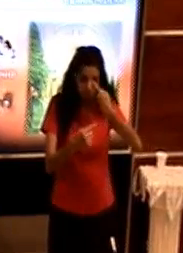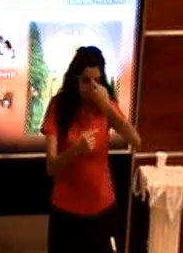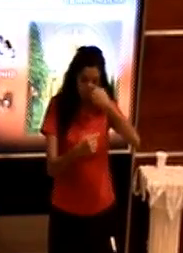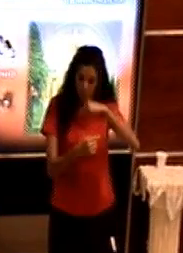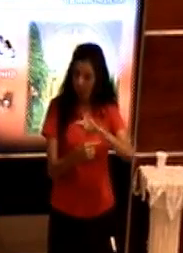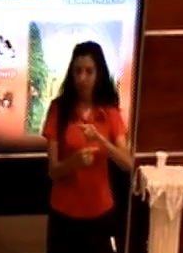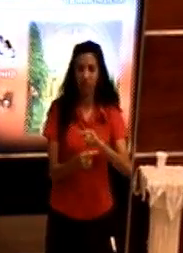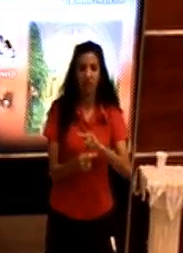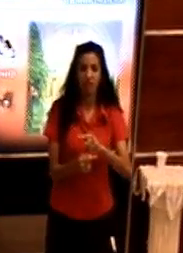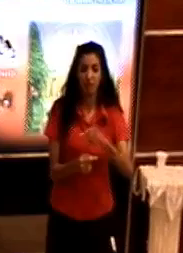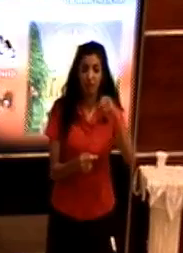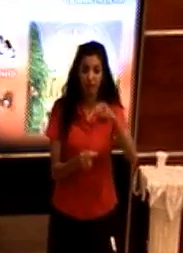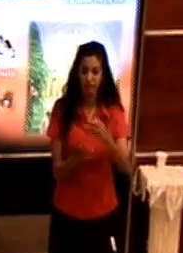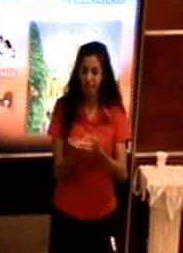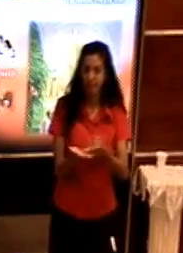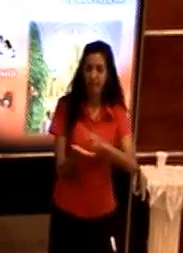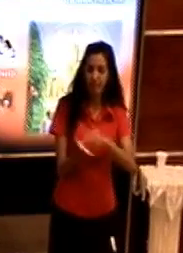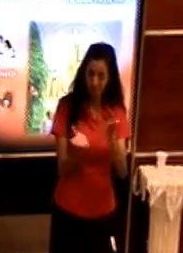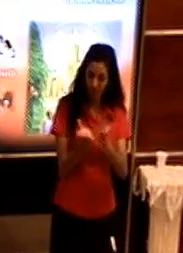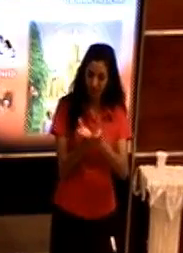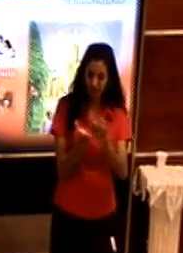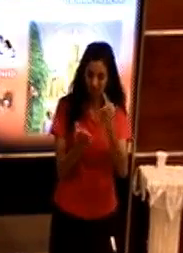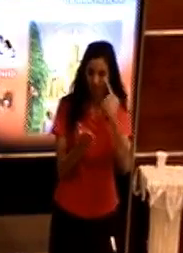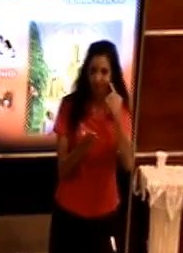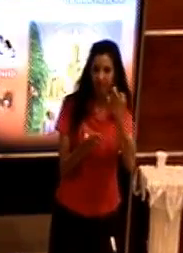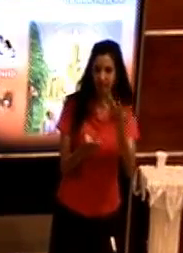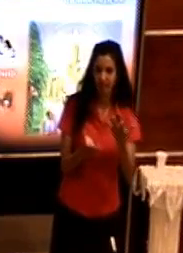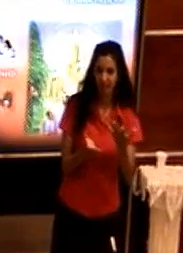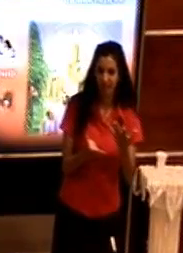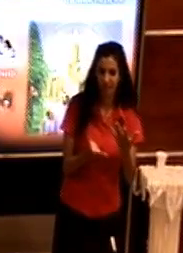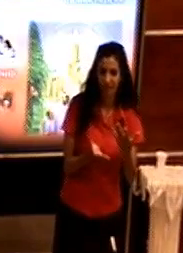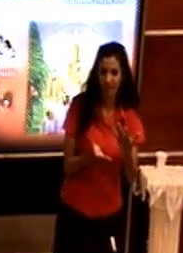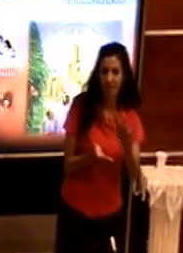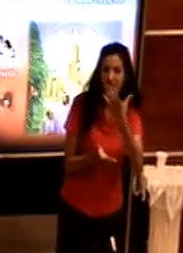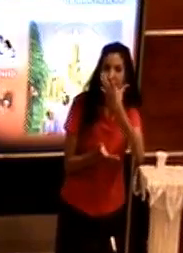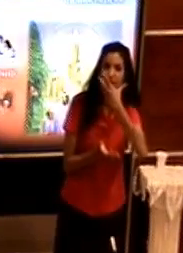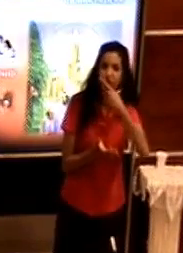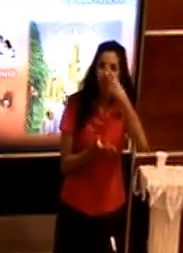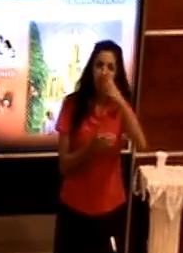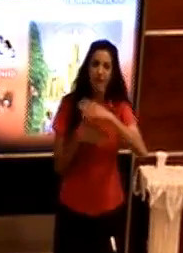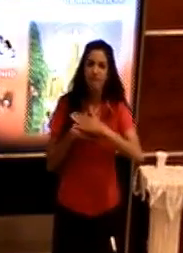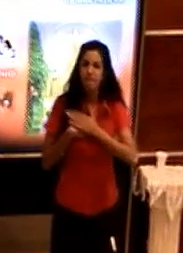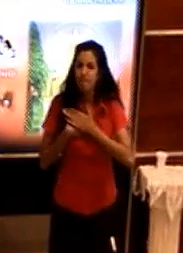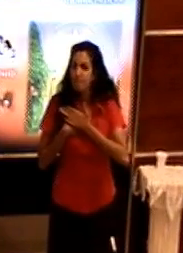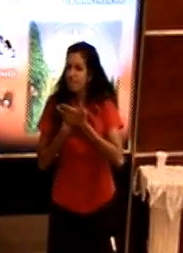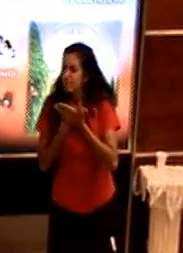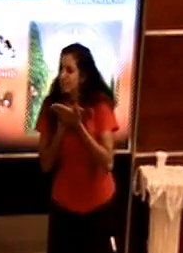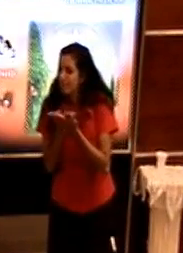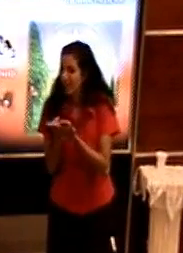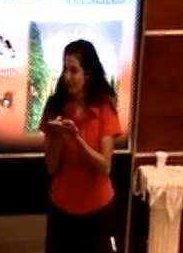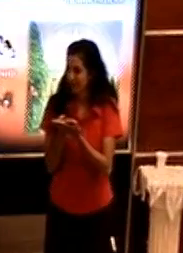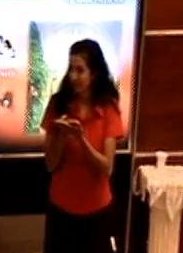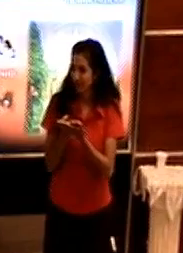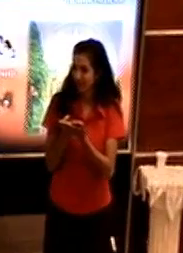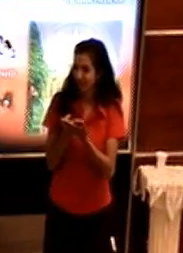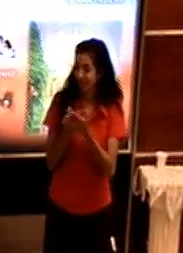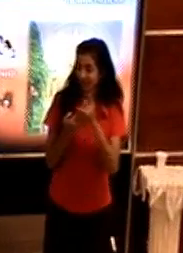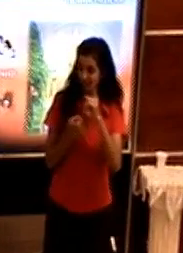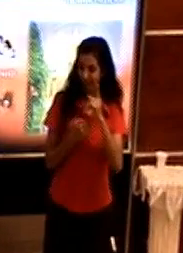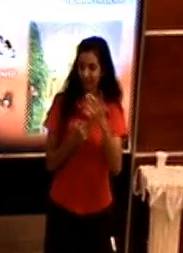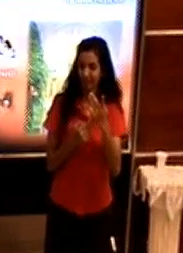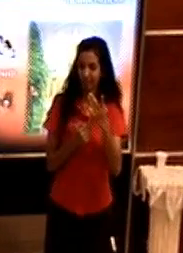nos llevará hasta ese momento. En realidad, ya el Señor en su amor y misericordia, yo estoy pensando en este momento desde el